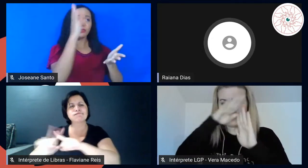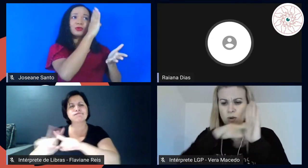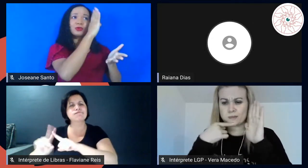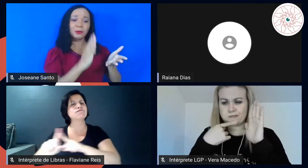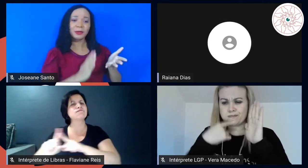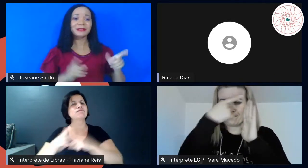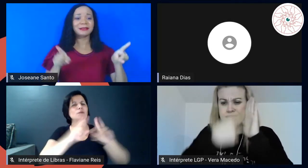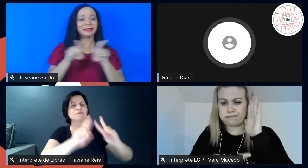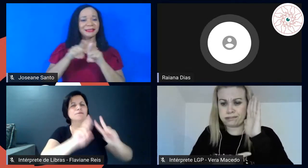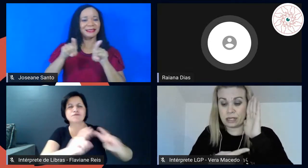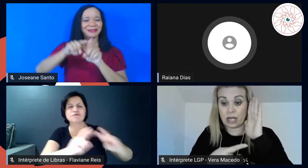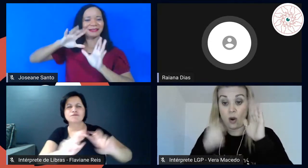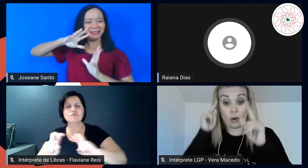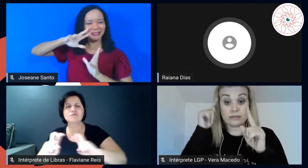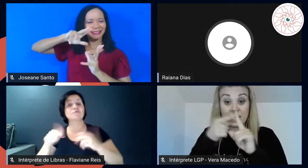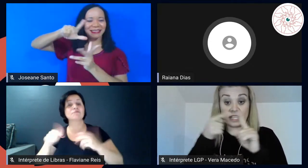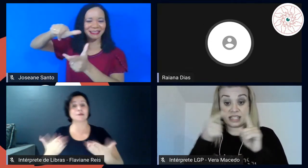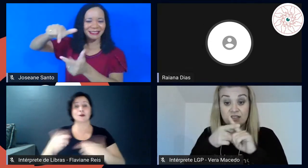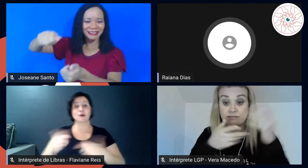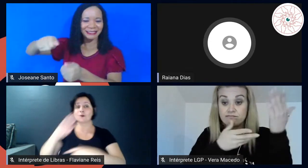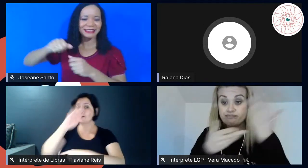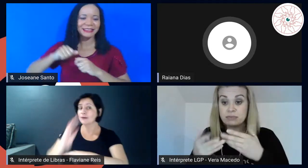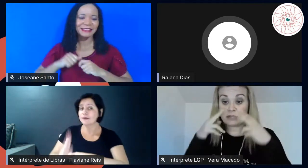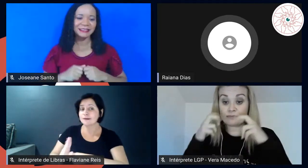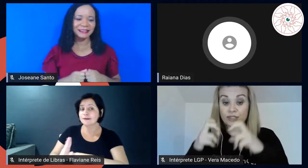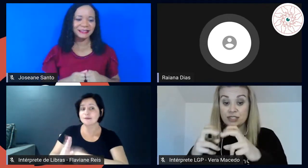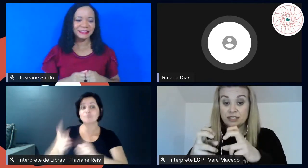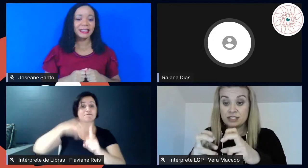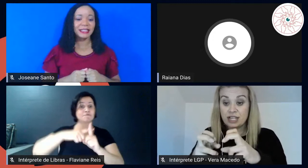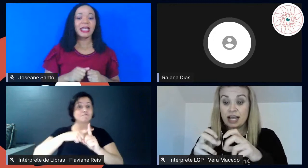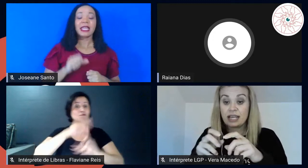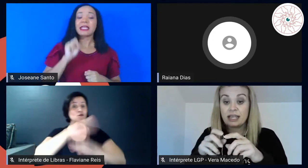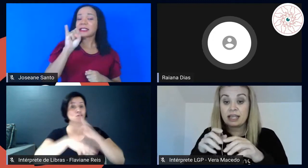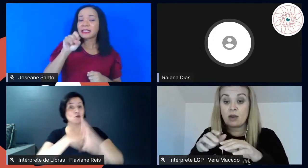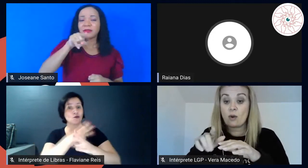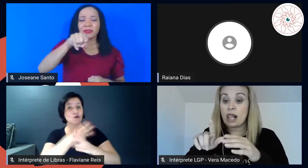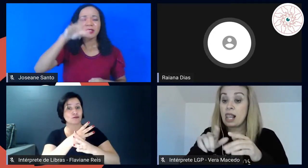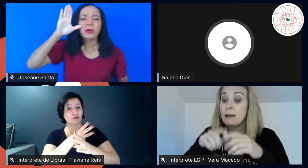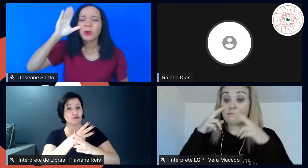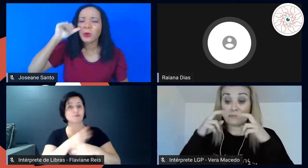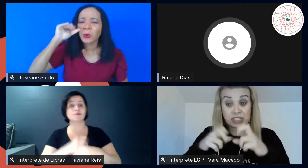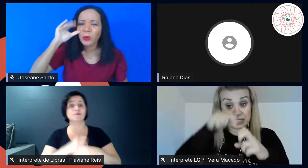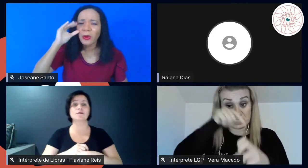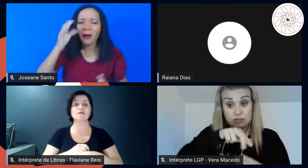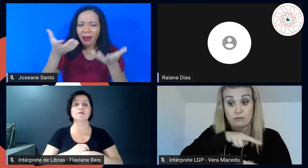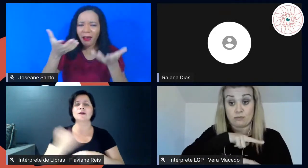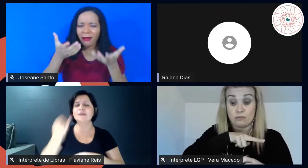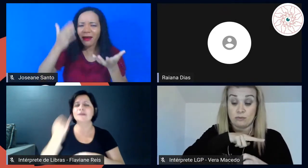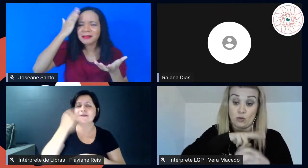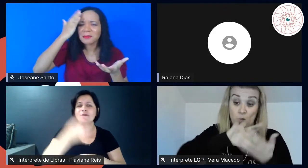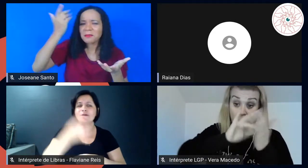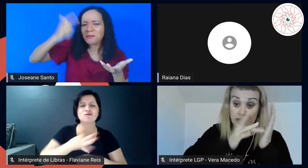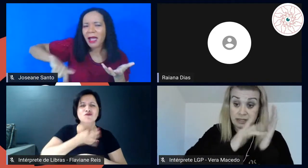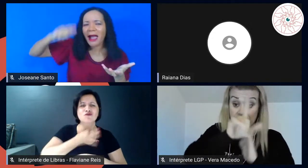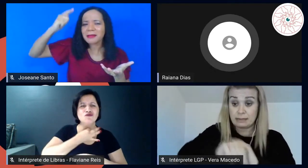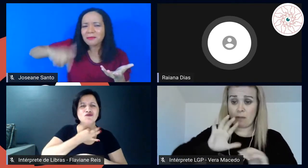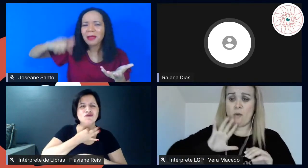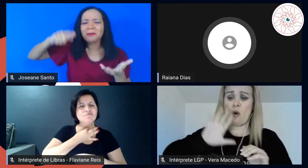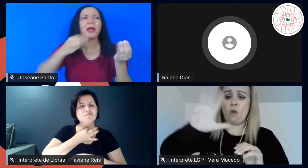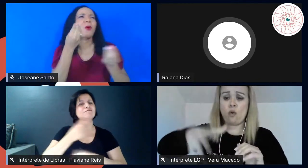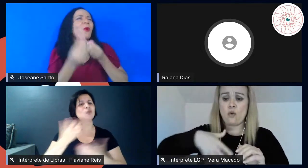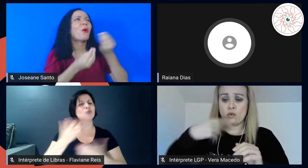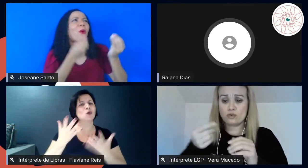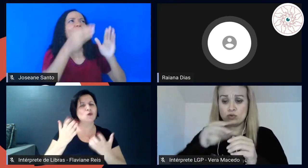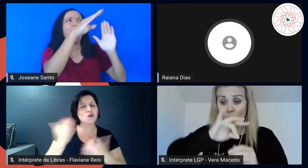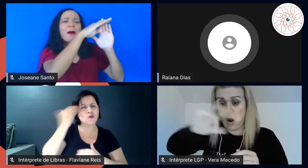que visa apresentar as pesquisas que estão sendo realizadas tanto no Brasil quanto no mundo. Para